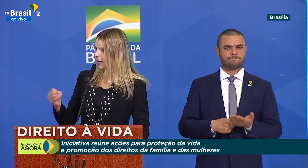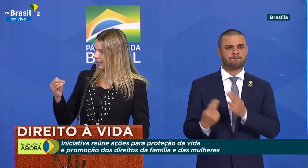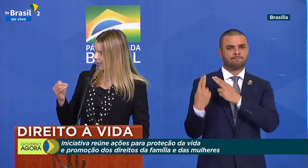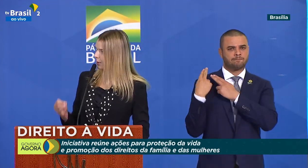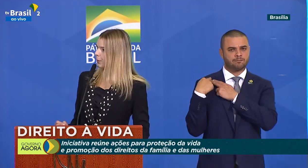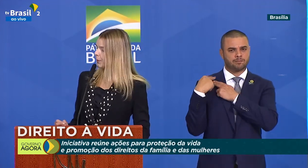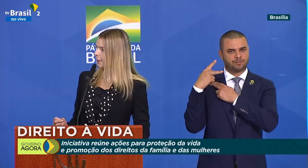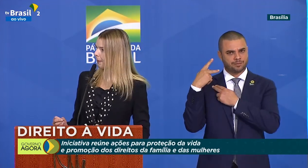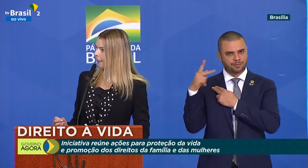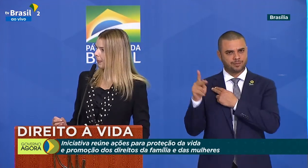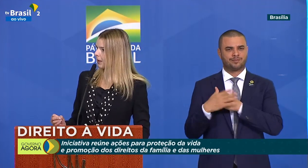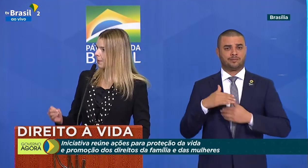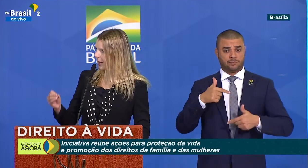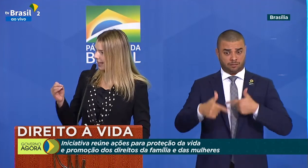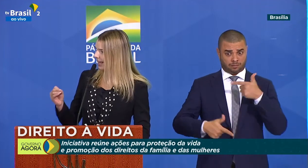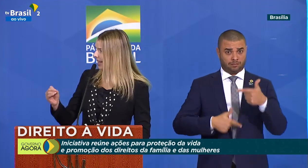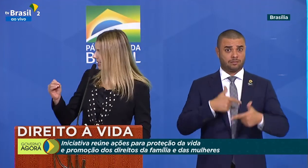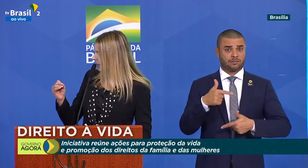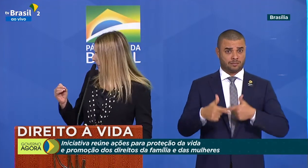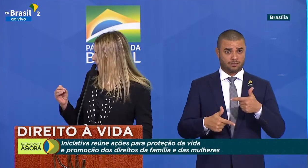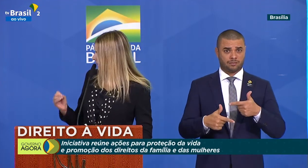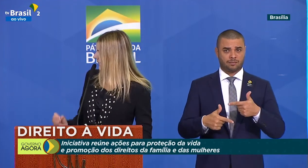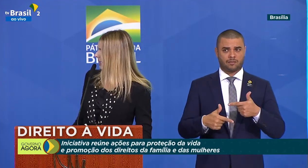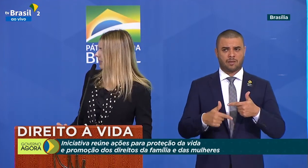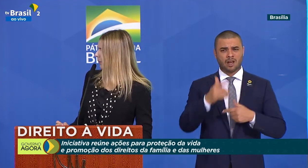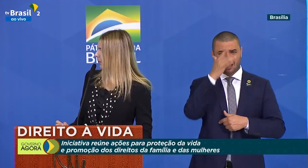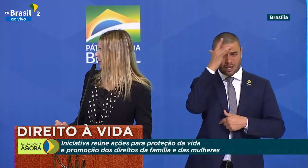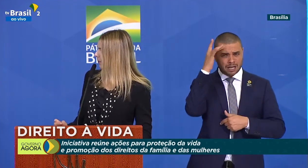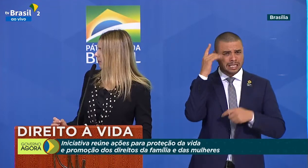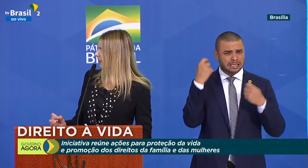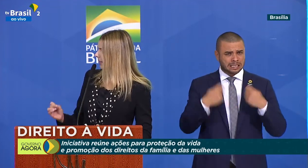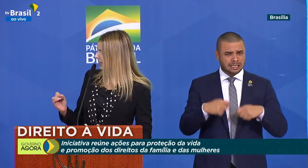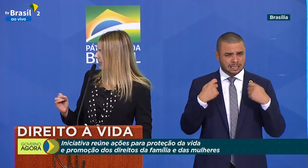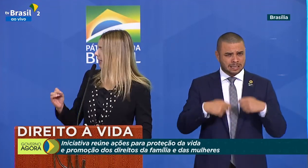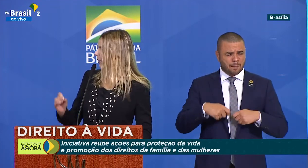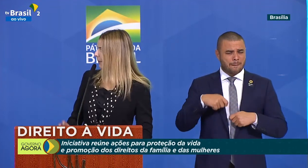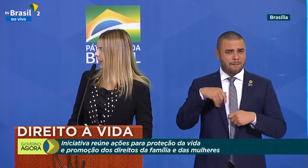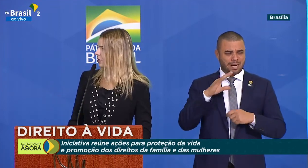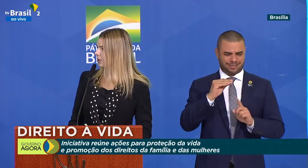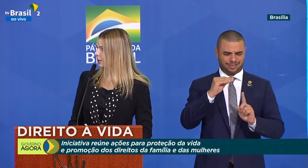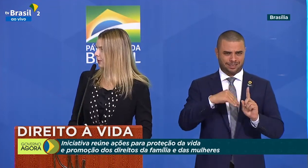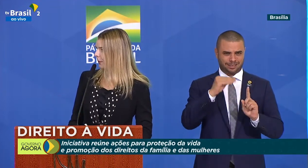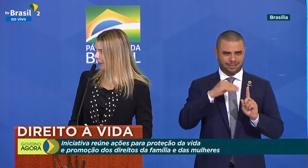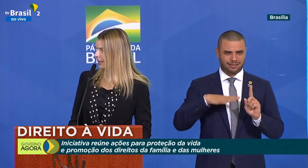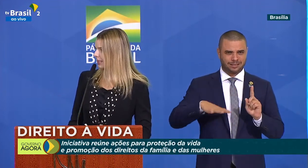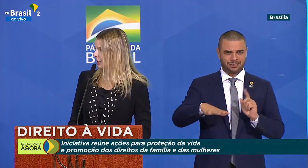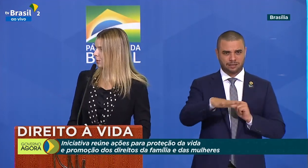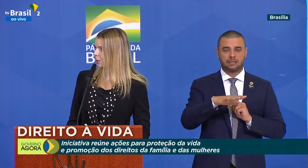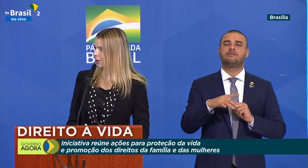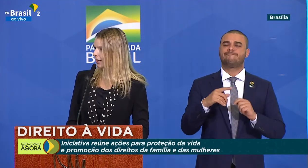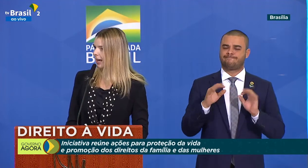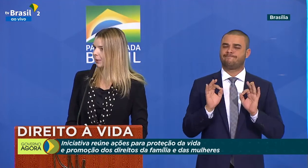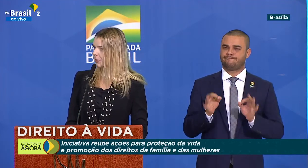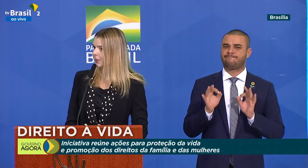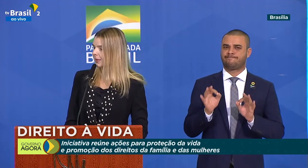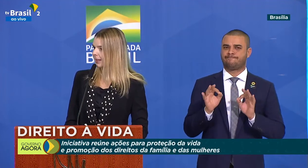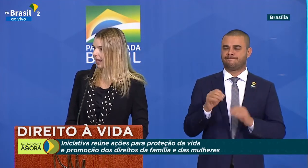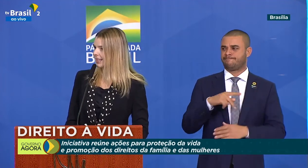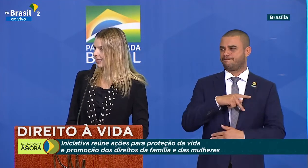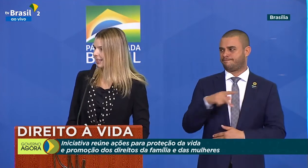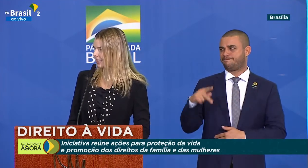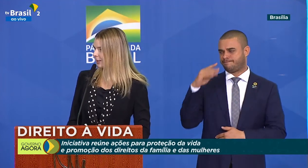é da sua ação para aqueles que mais precisam certamente Presidente